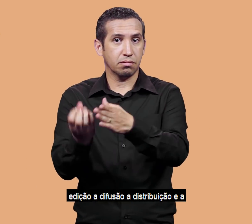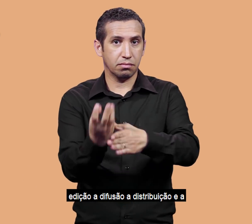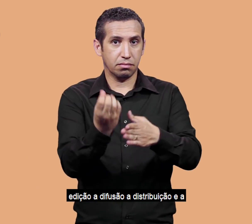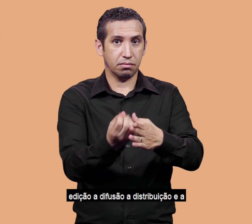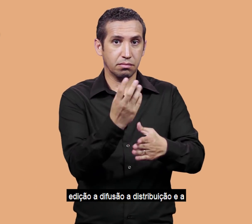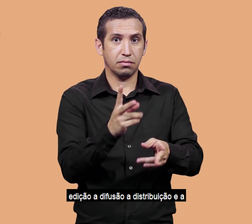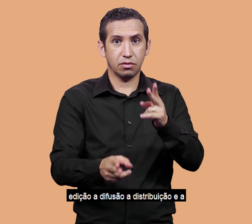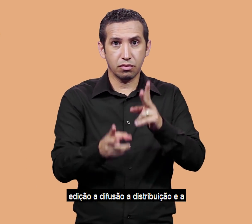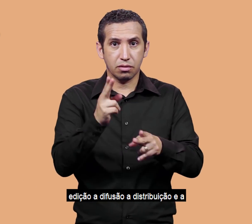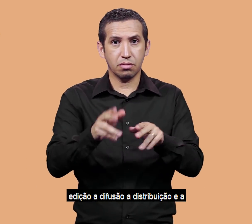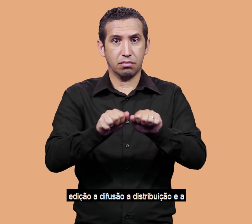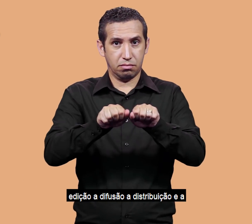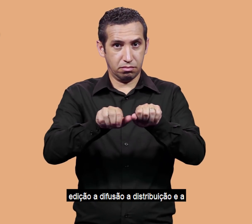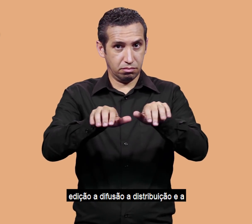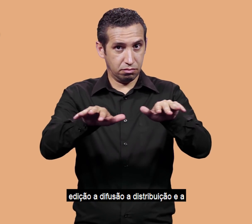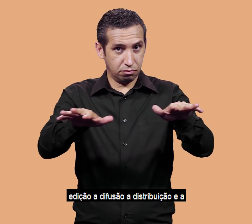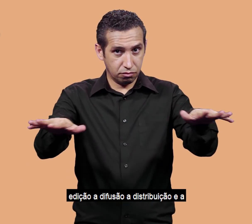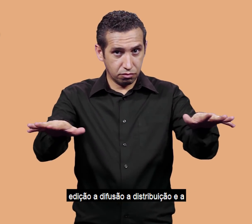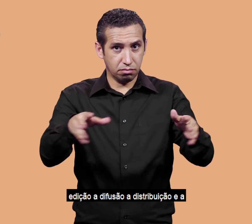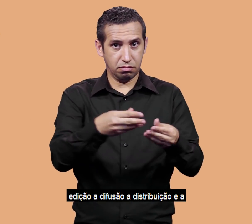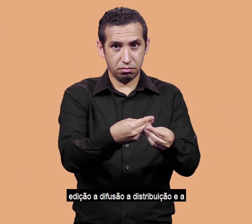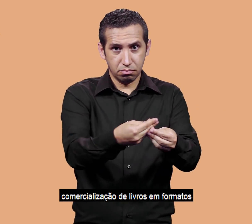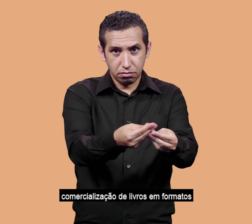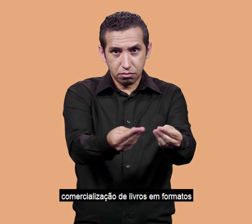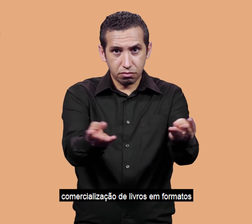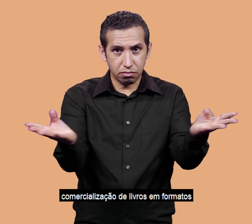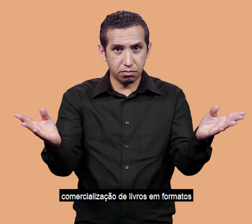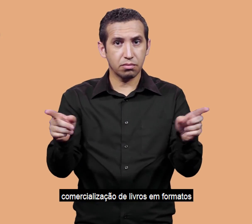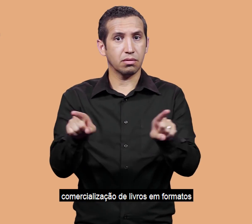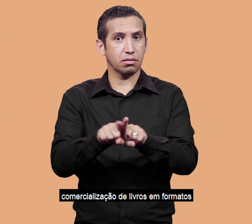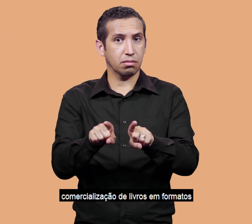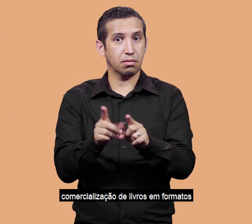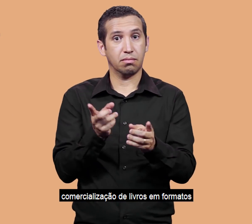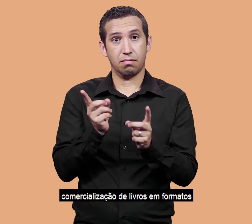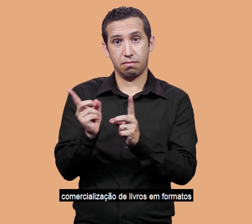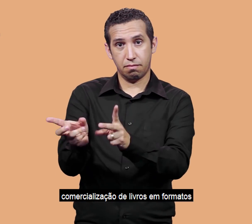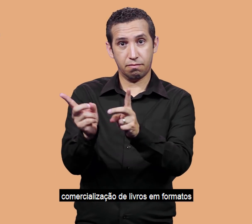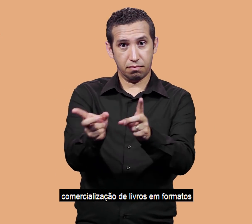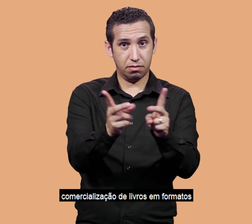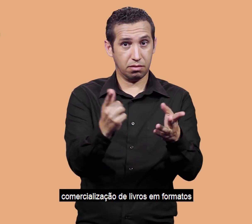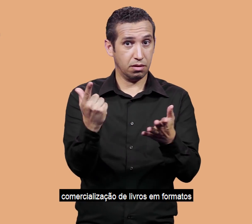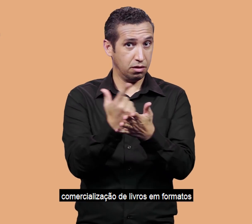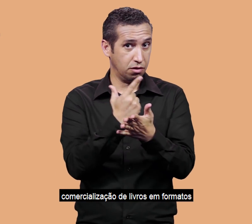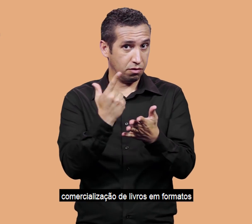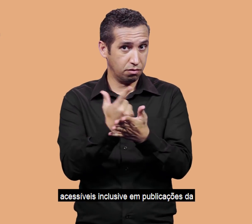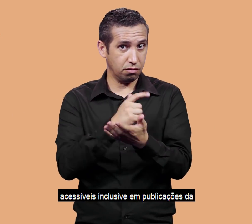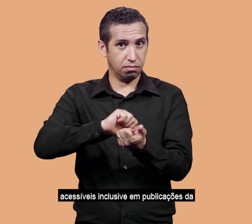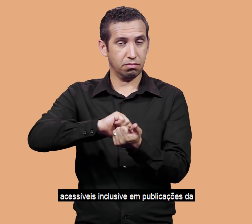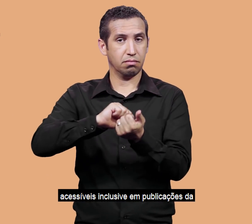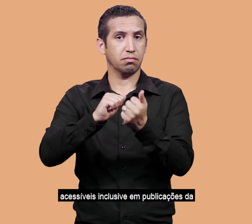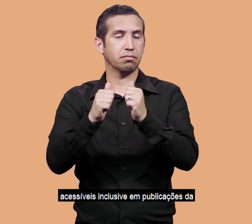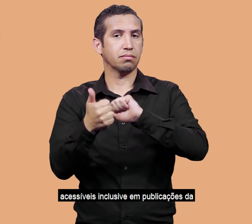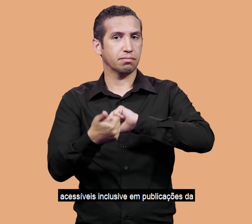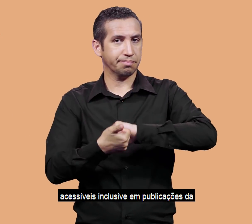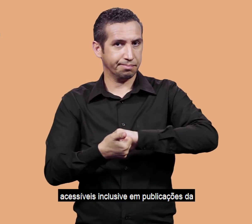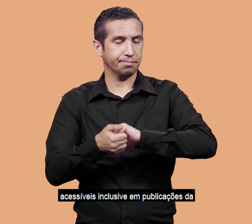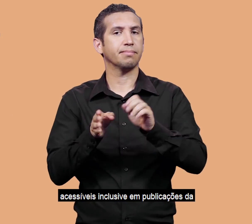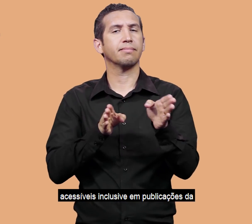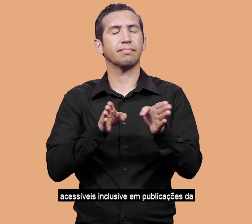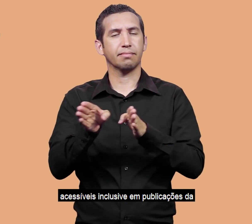a difusão a distribuição ea comercialização de livros em formatos acessíveis inclusive